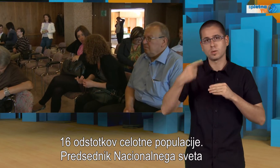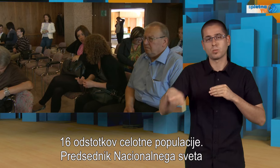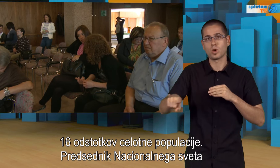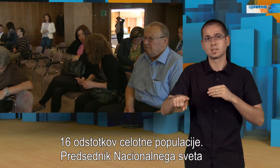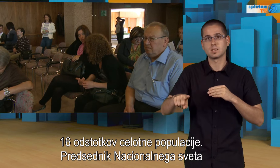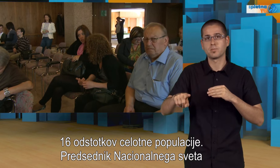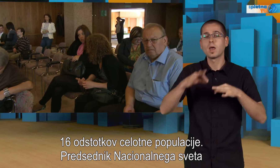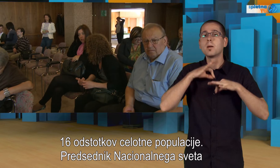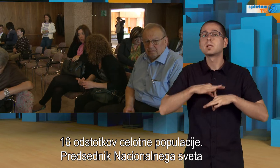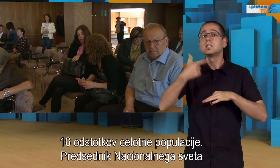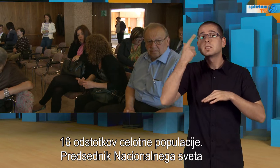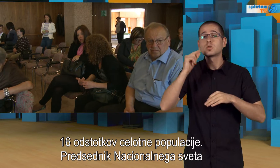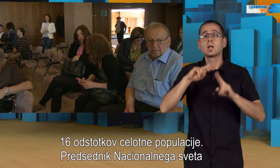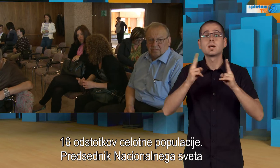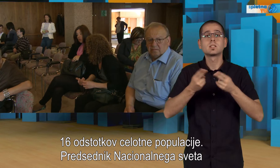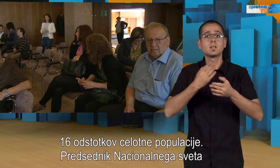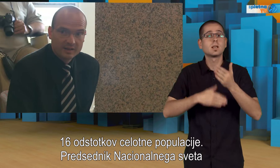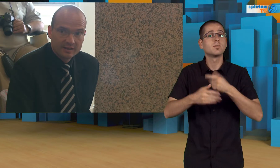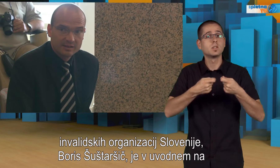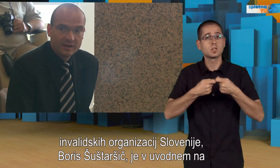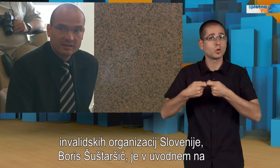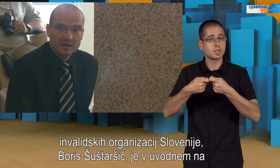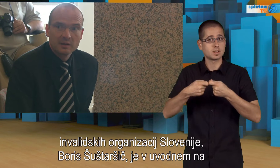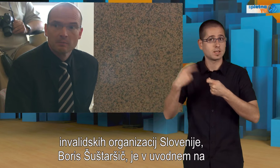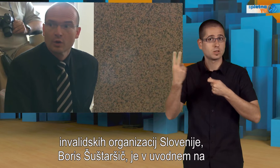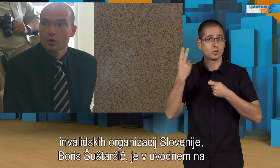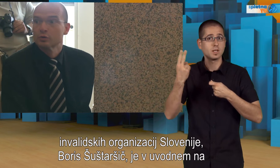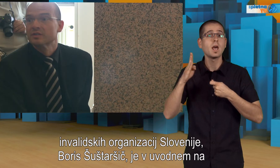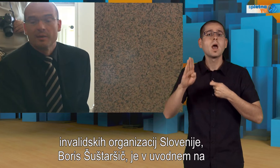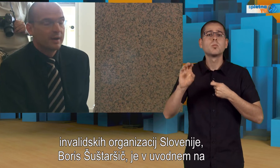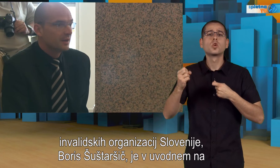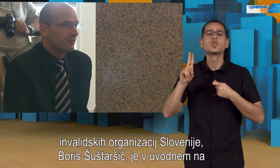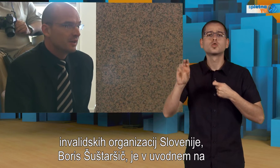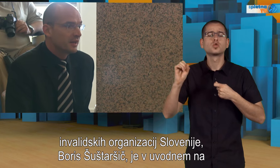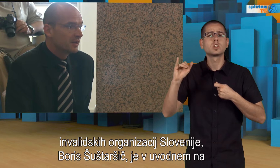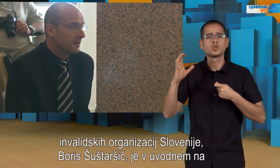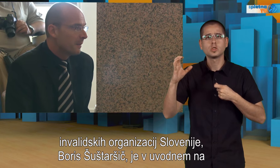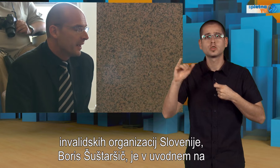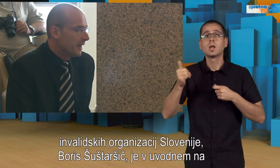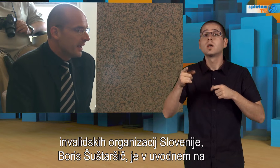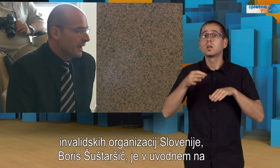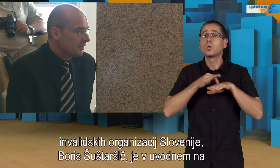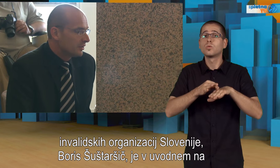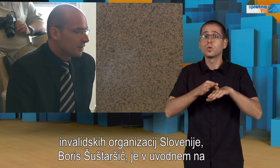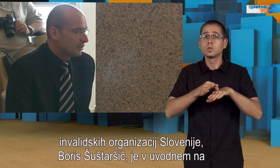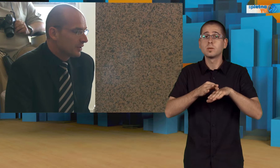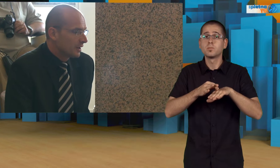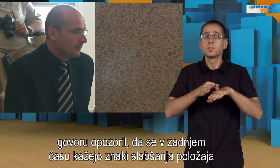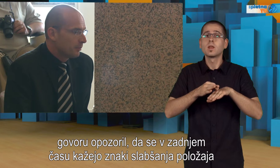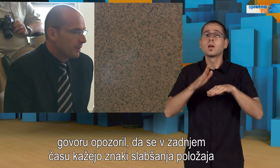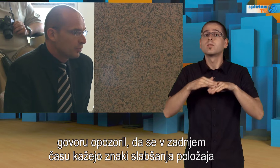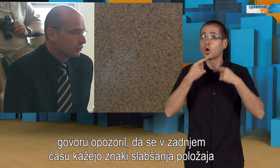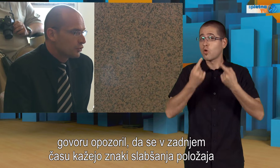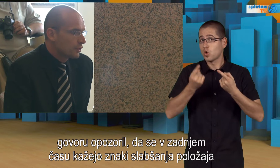celotnega prebivalstva. Predsednik Nacionalnega sveta invalidskih organizacij Slovenije, Boris Šuštaršič, je v uvodnem